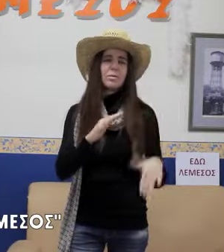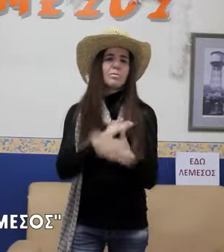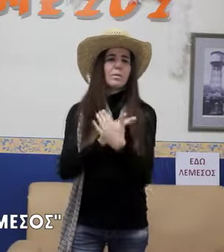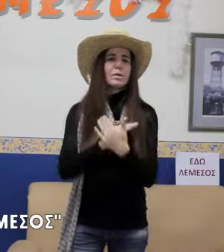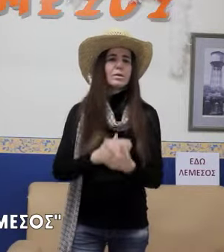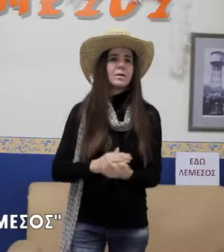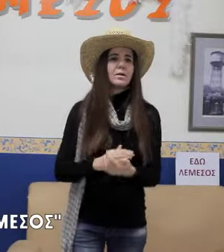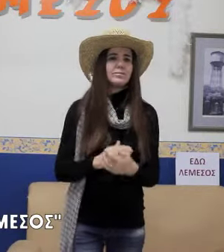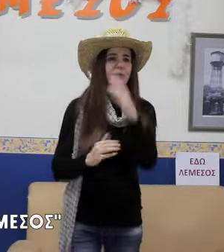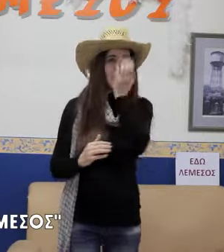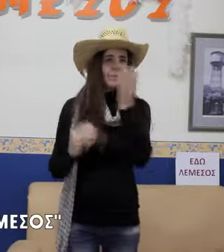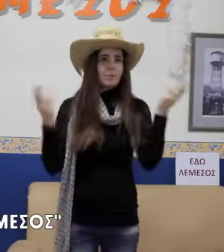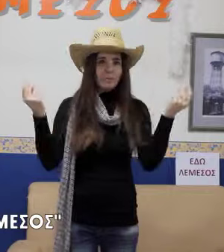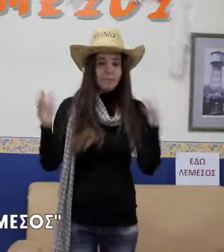Παιδική καρναβαλίστικη παρέλαση.